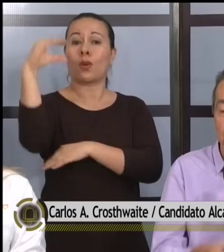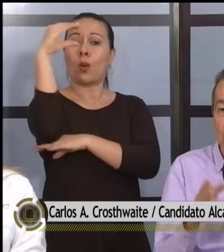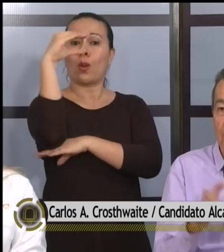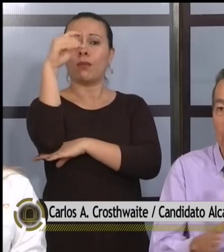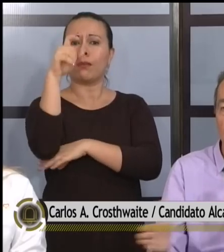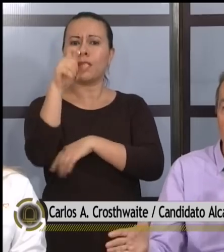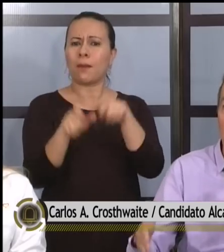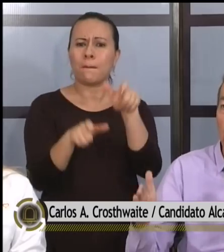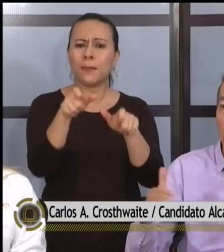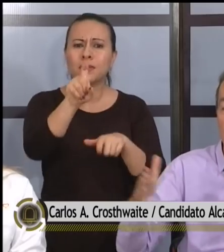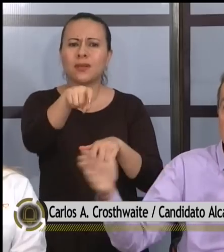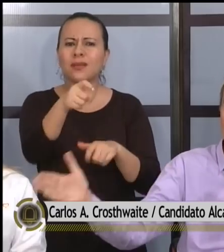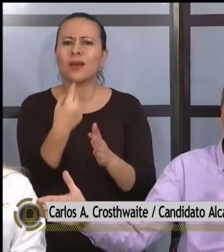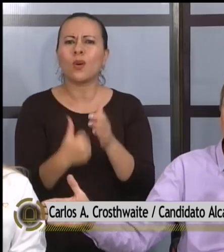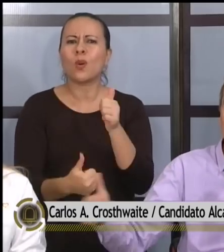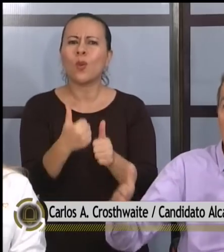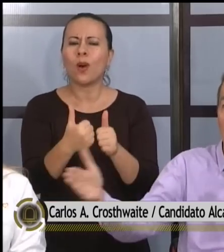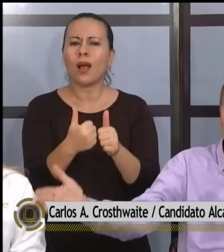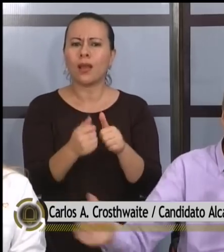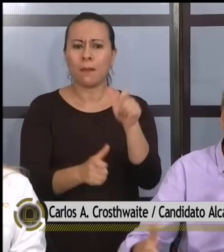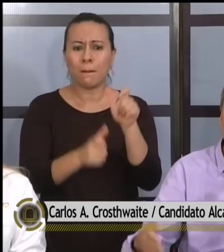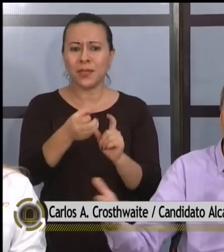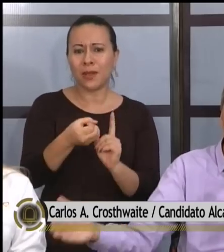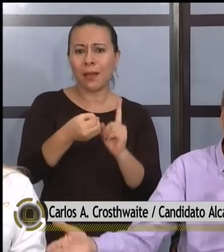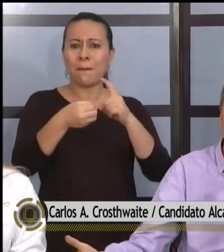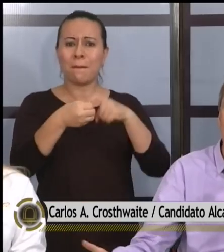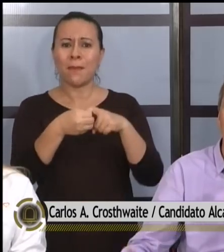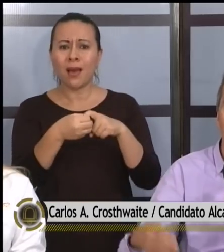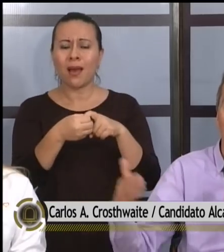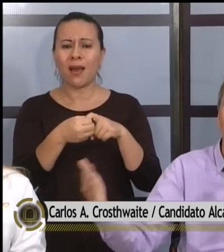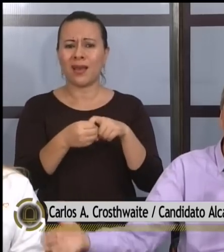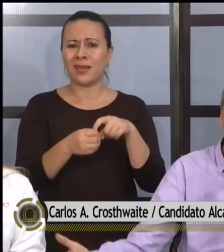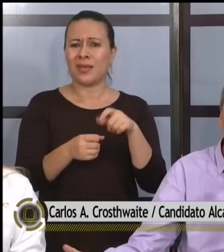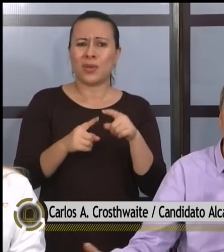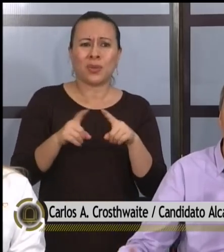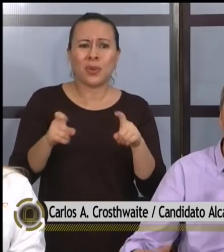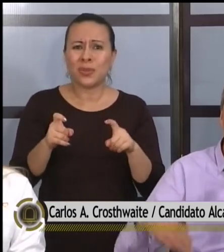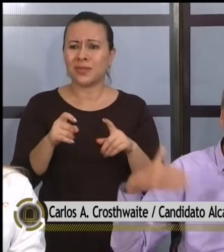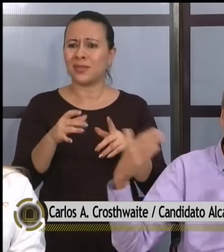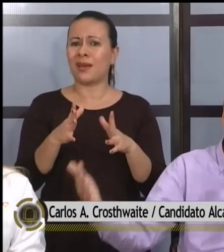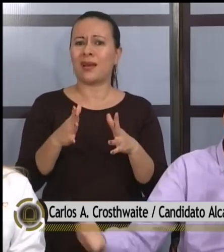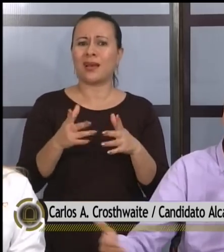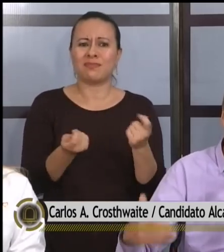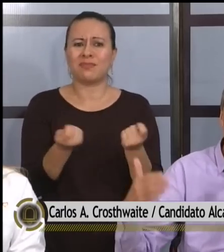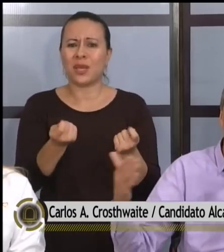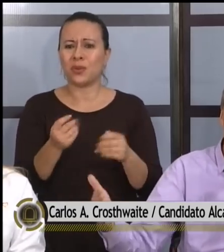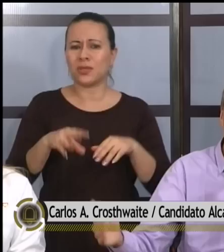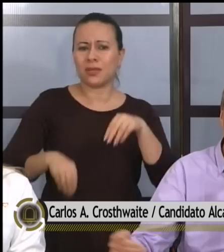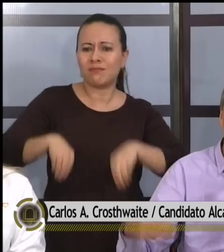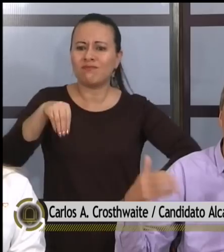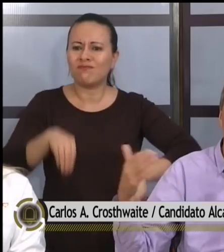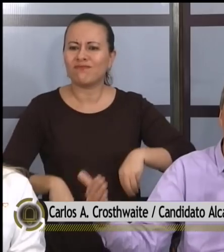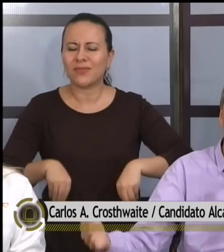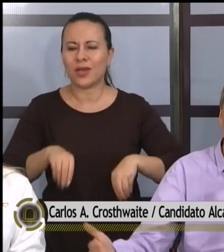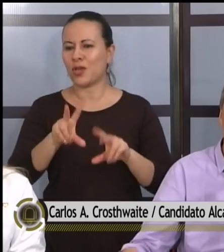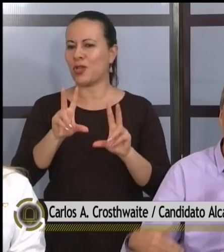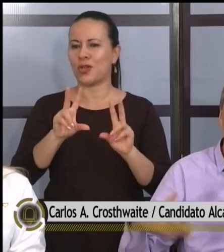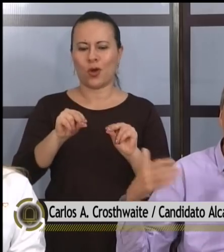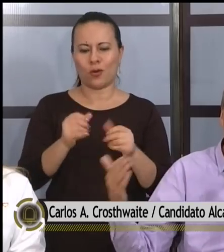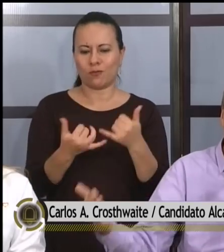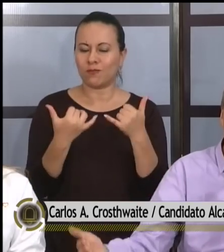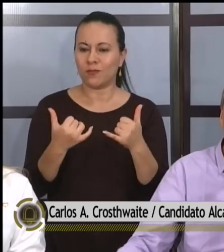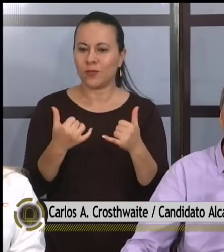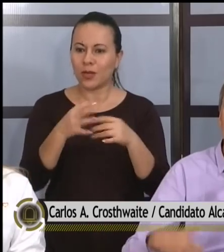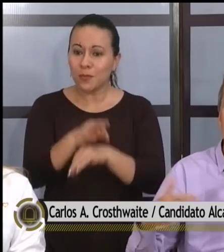gente que ya no esté como los que están hoy, vinculados nuevamente con CEMES o con Odebrecht, o los que hoy en la administración pública son los que mandan